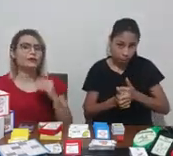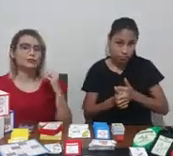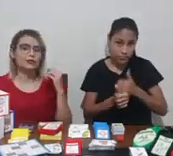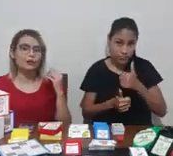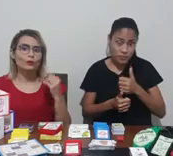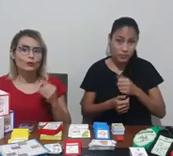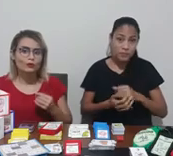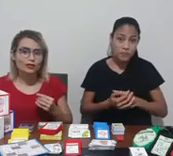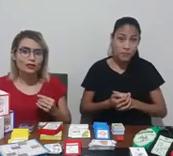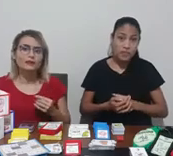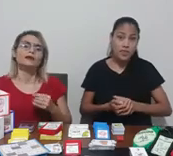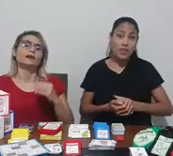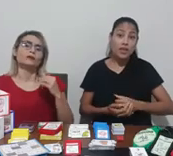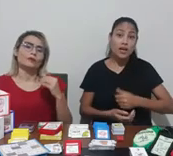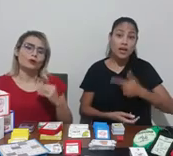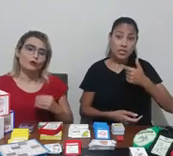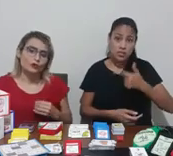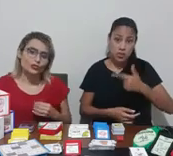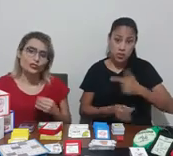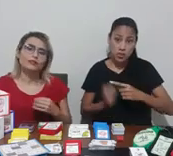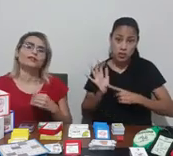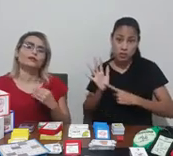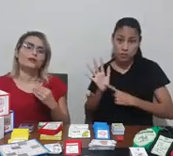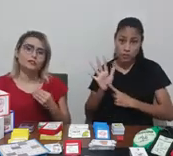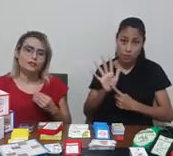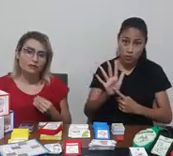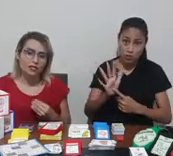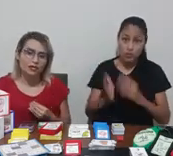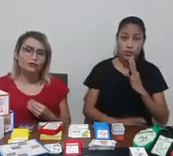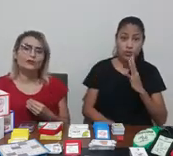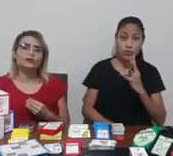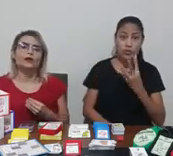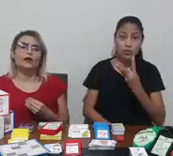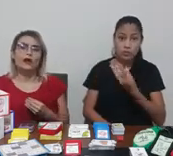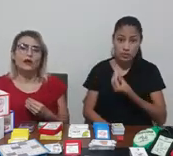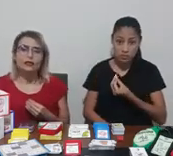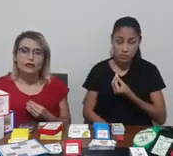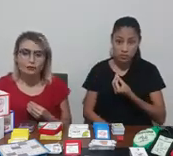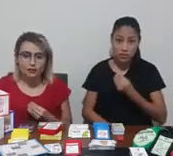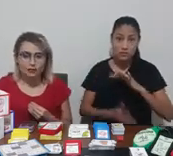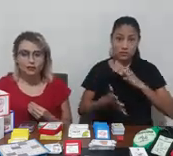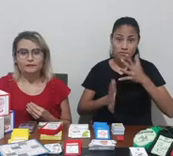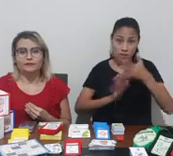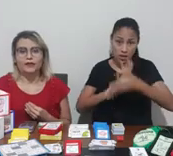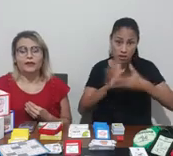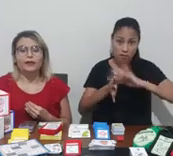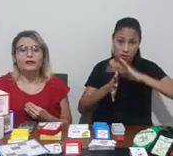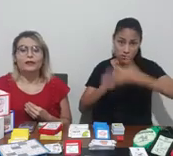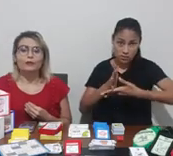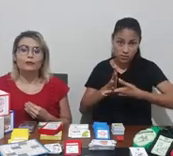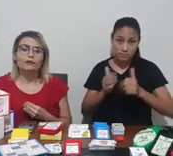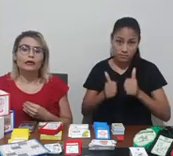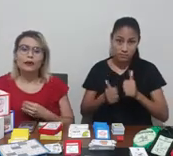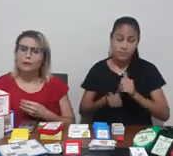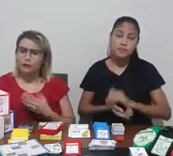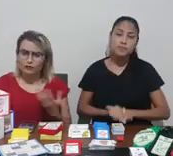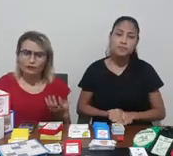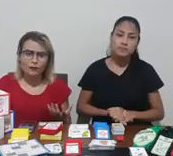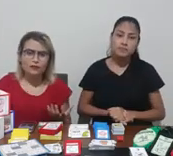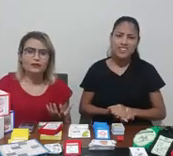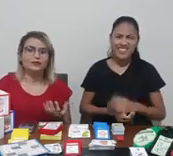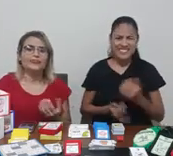certo? Segunda mostra de conhecimentos em Libras. Então, é